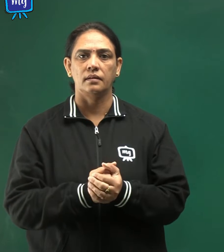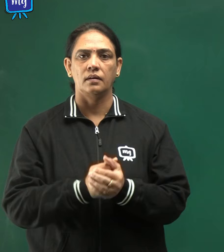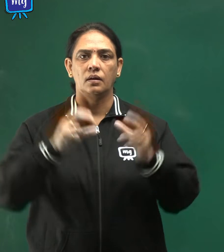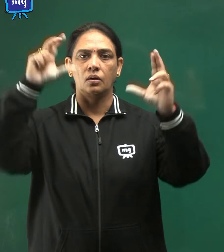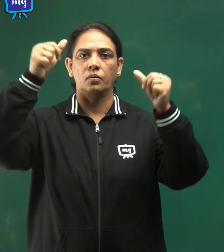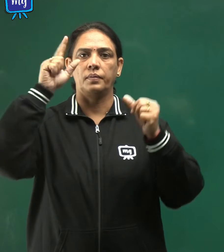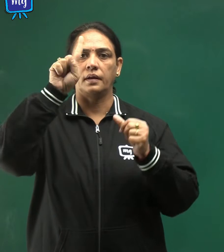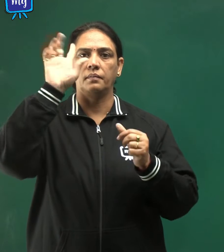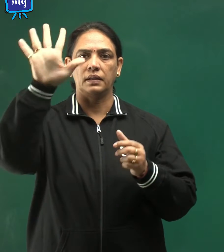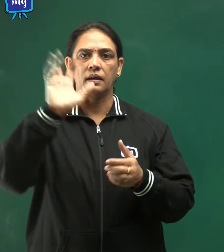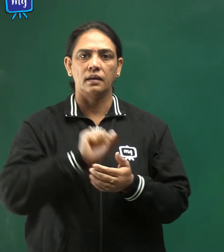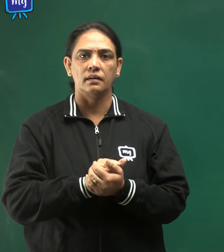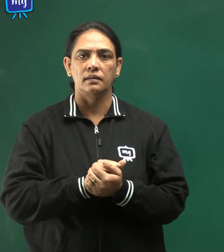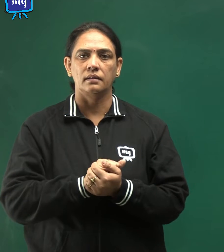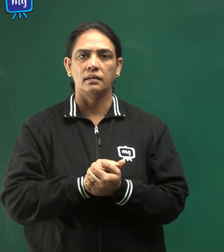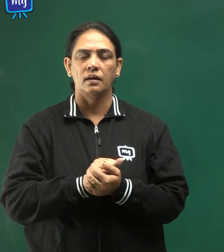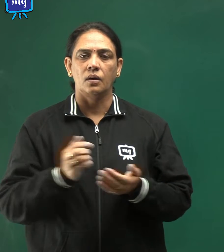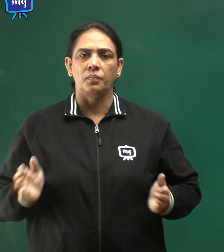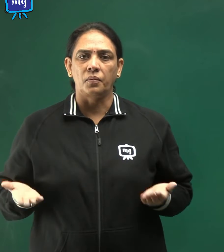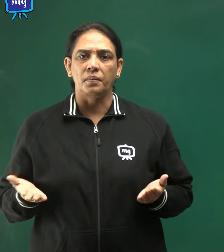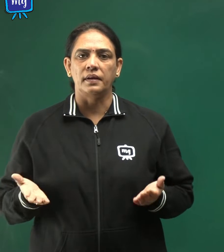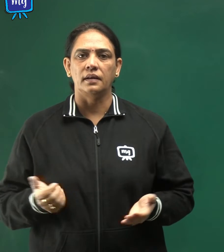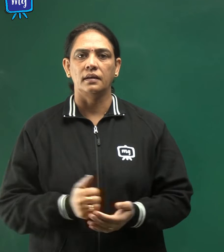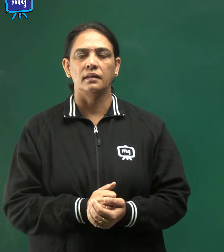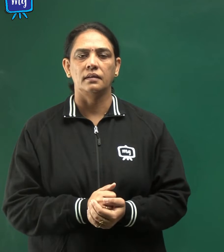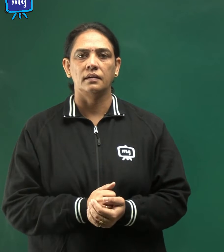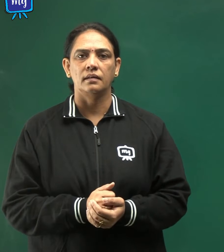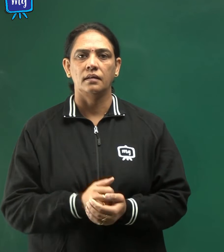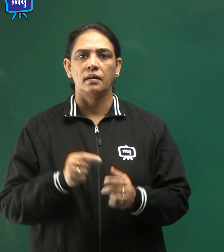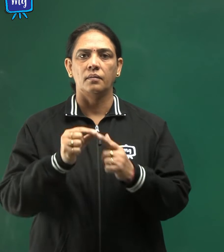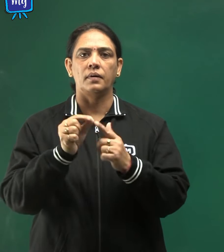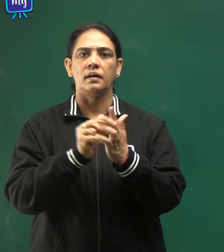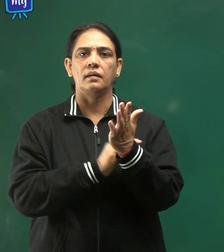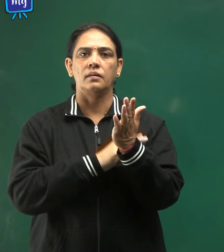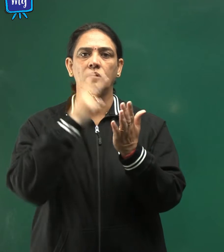अध्याय 15 प्रायिकता भाग 2